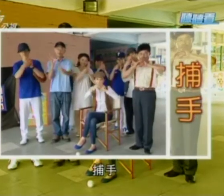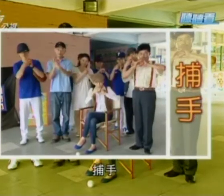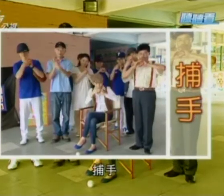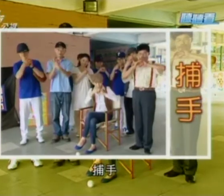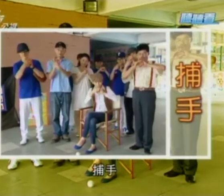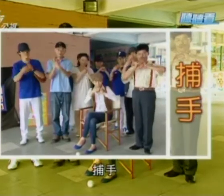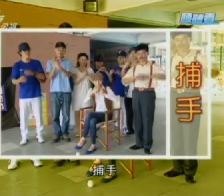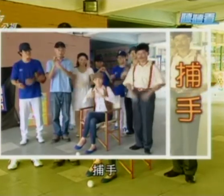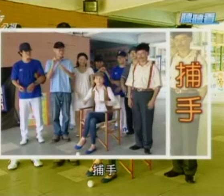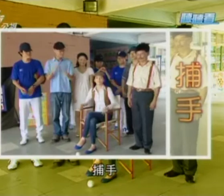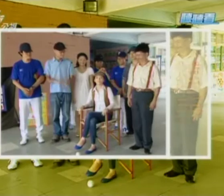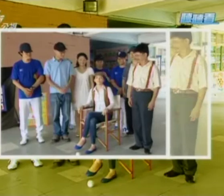捕手，